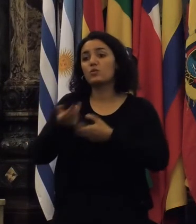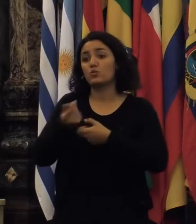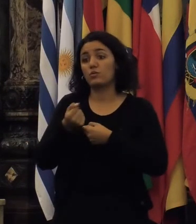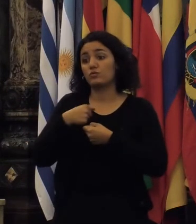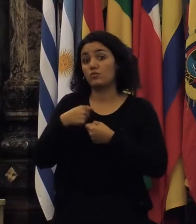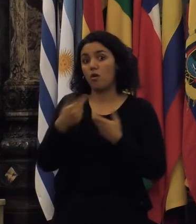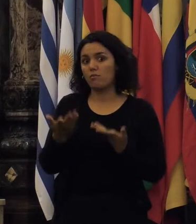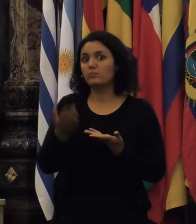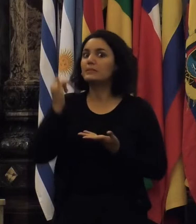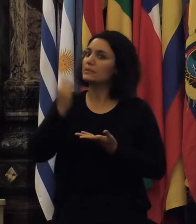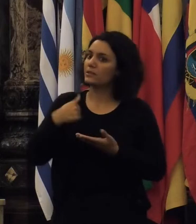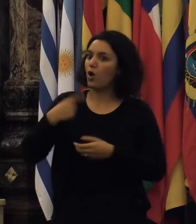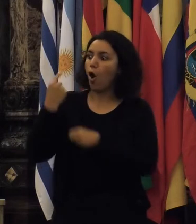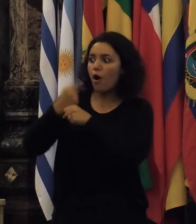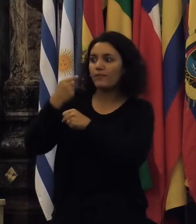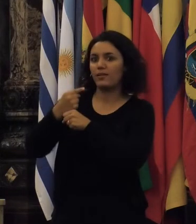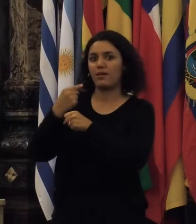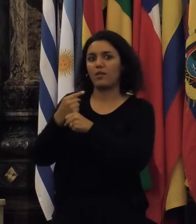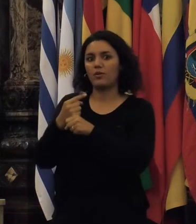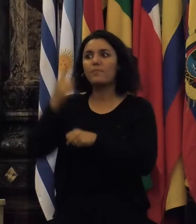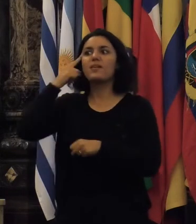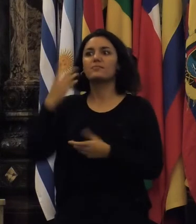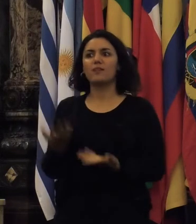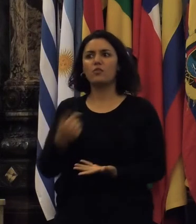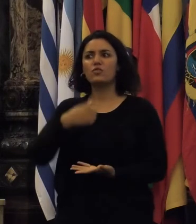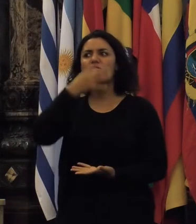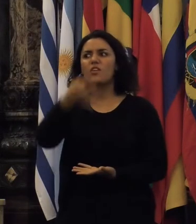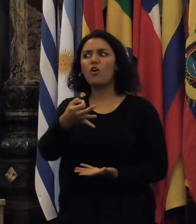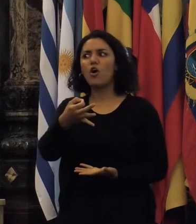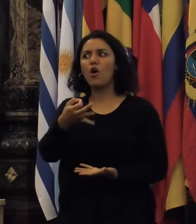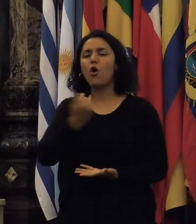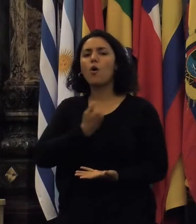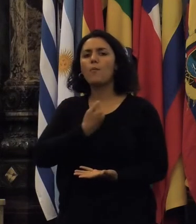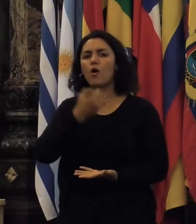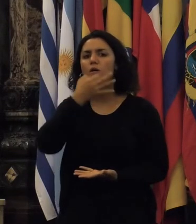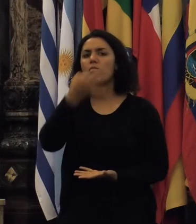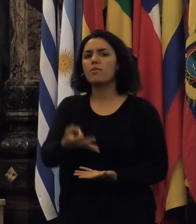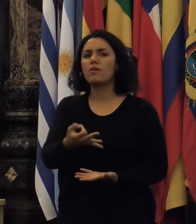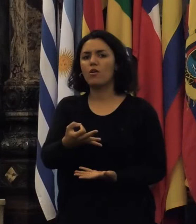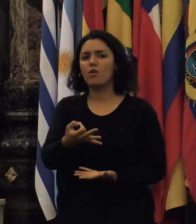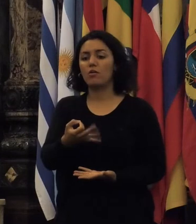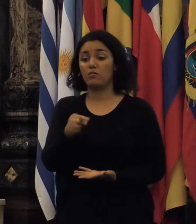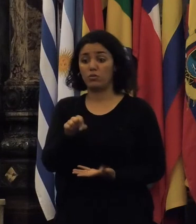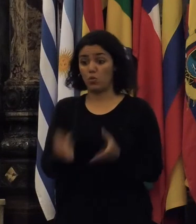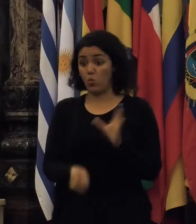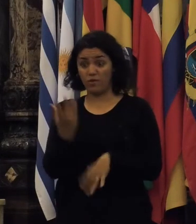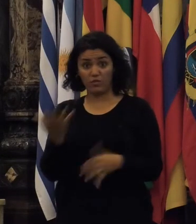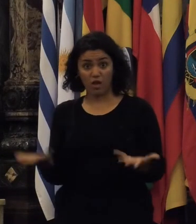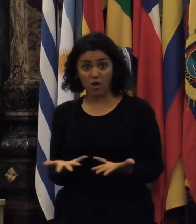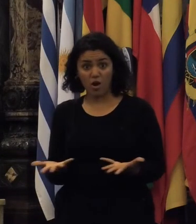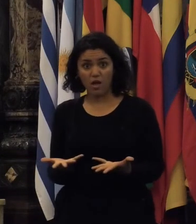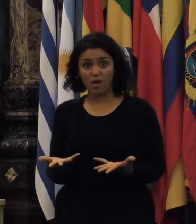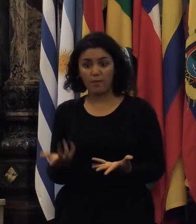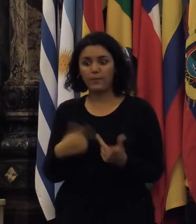la obligación de pensar qué decimos cuando decimos. Y eso es nuevo. Y cuando nos